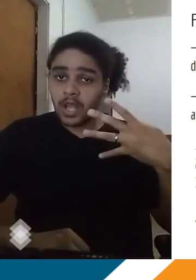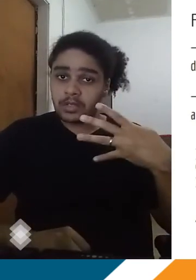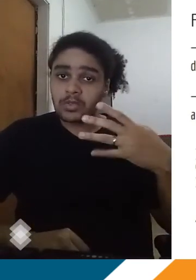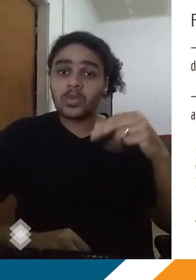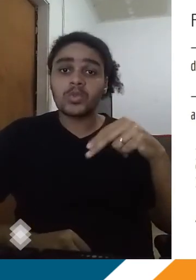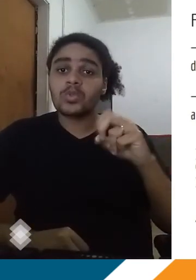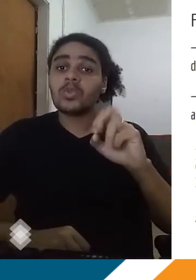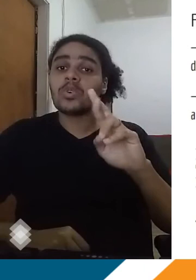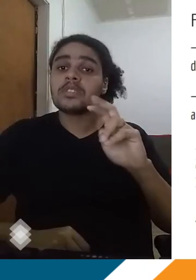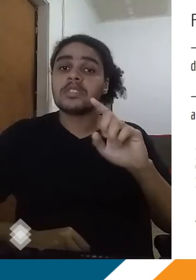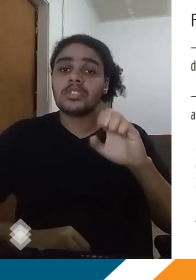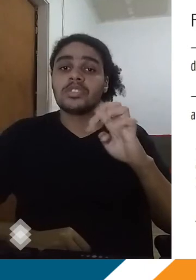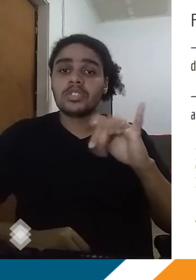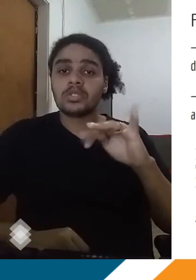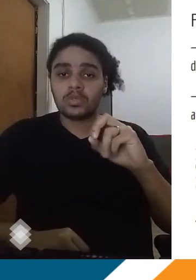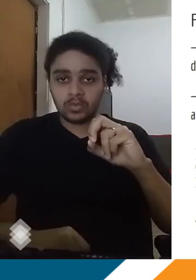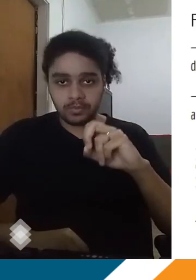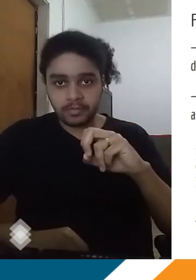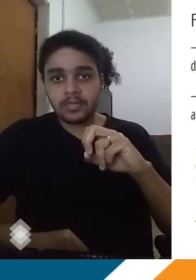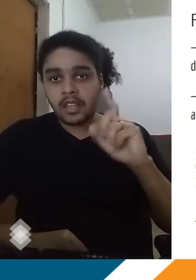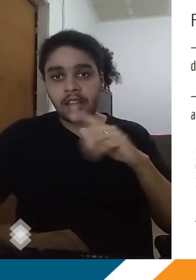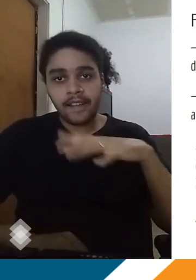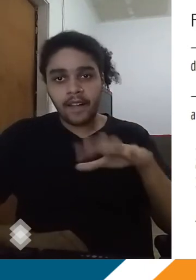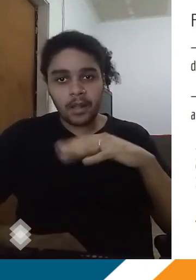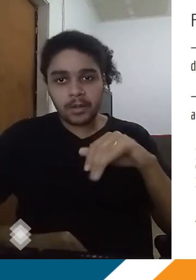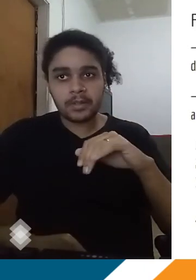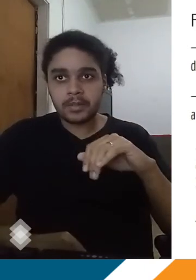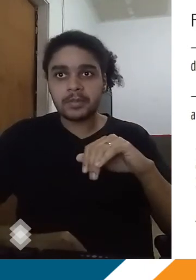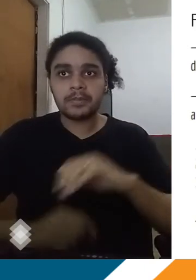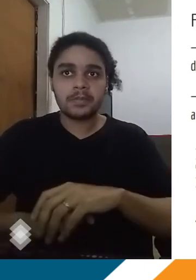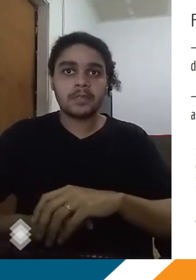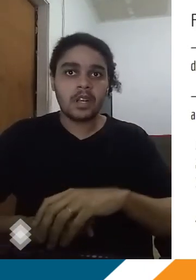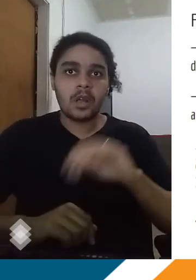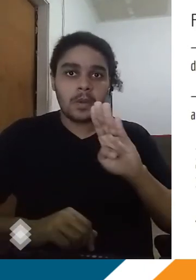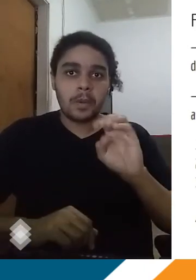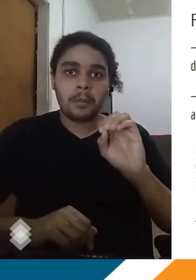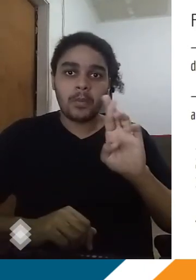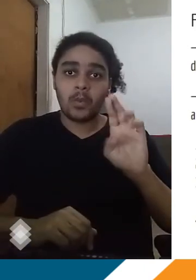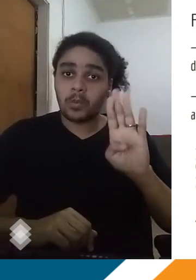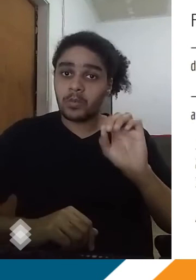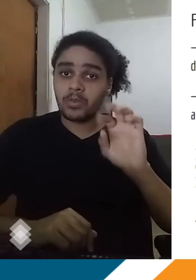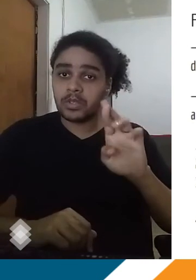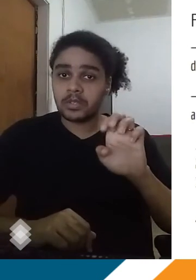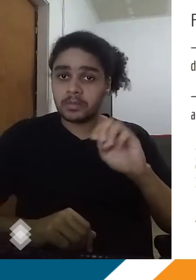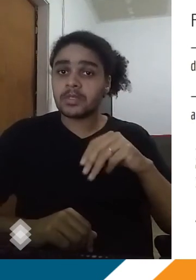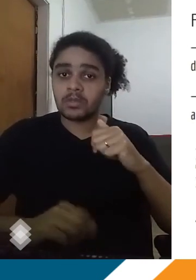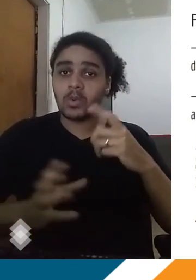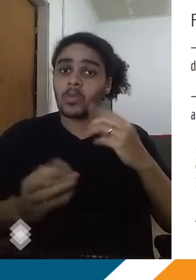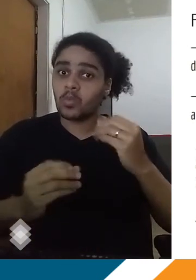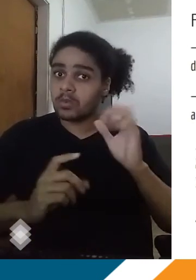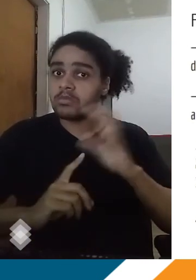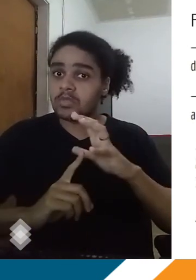do Mar. E a gente também tem o Planalto Nordestino, né, com a unidade de relevo do Planalto da Borborema, né,